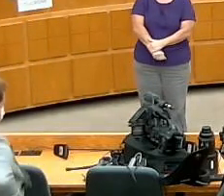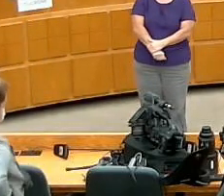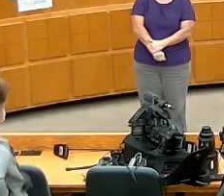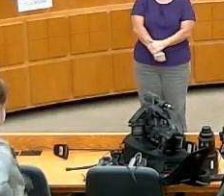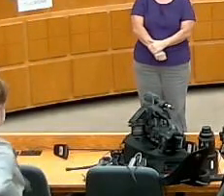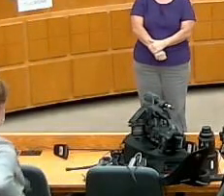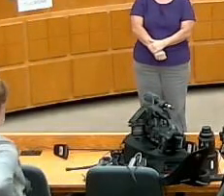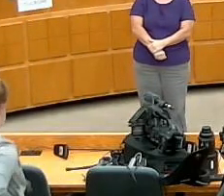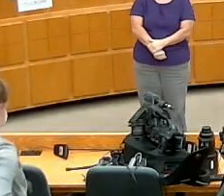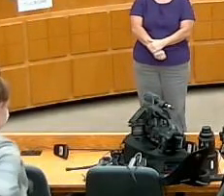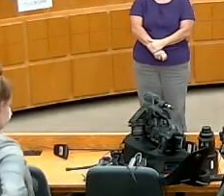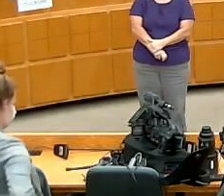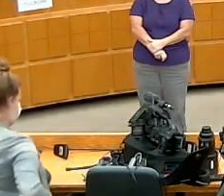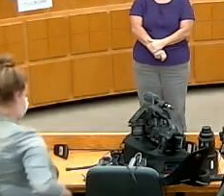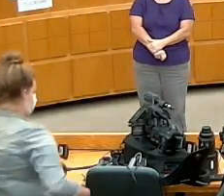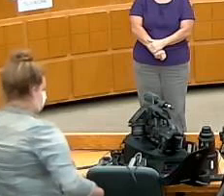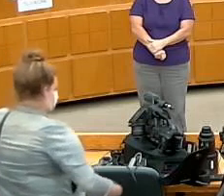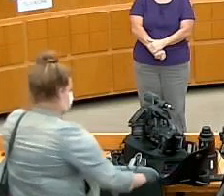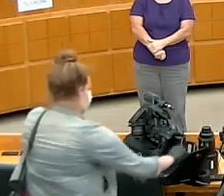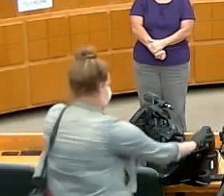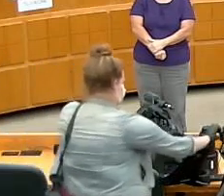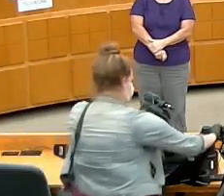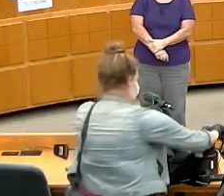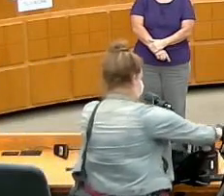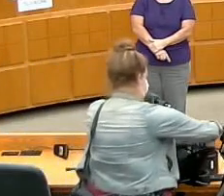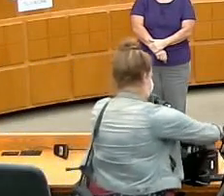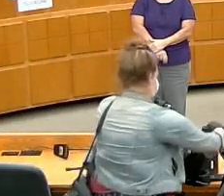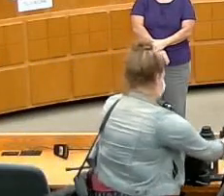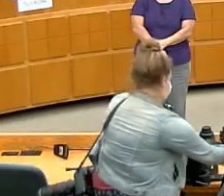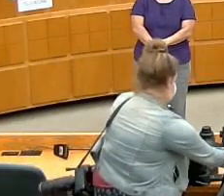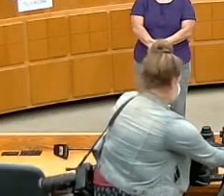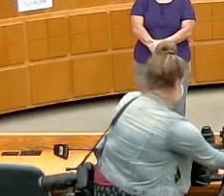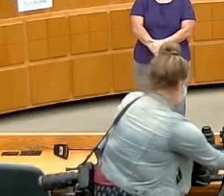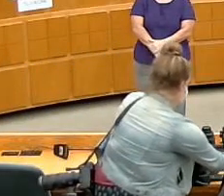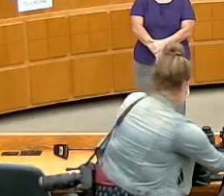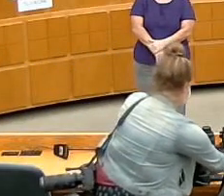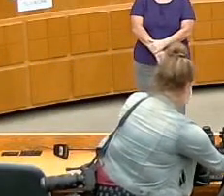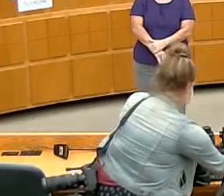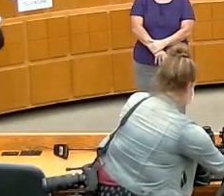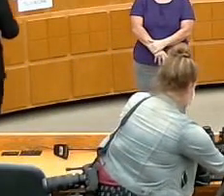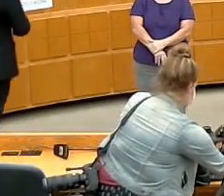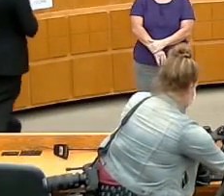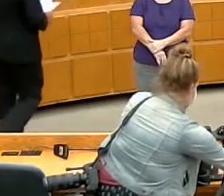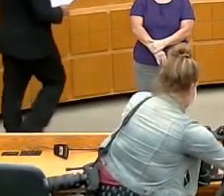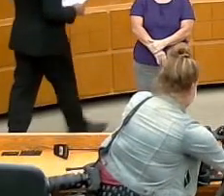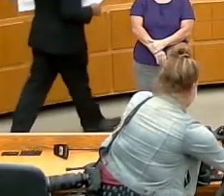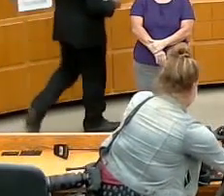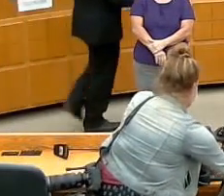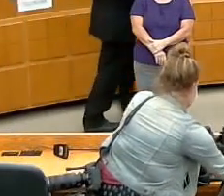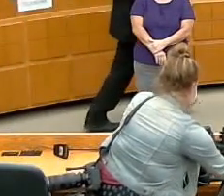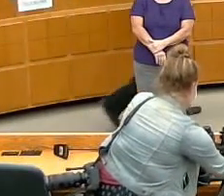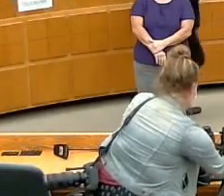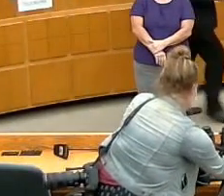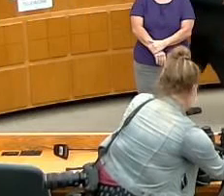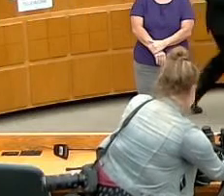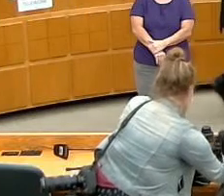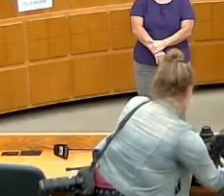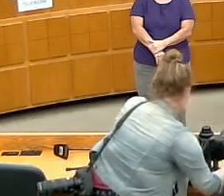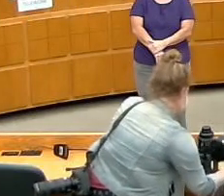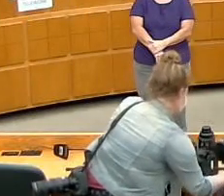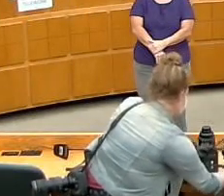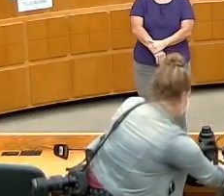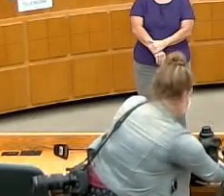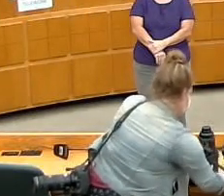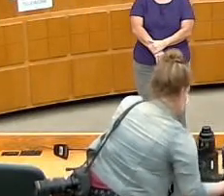del CDC. Las pruebas están limitadas a nivel nacional y priorizamos a las personas enfermas críticamente. Existe otro tipo de